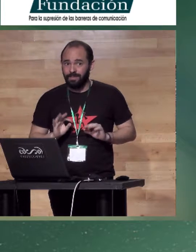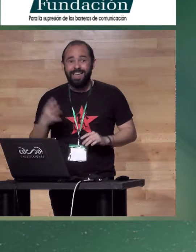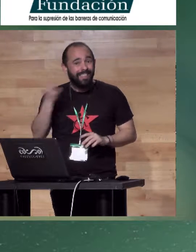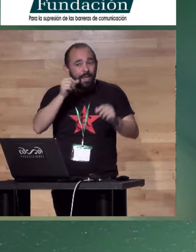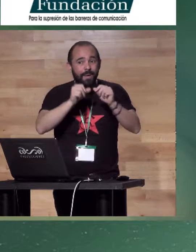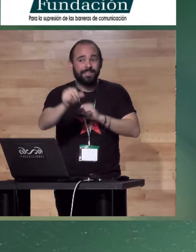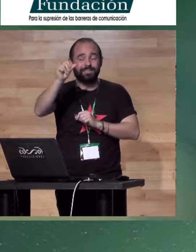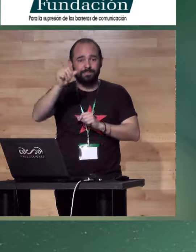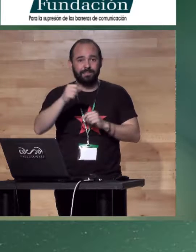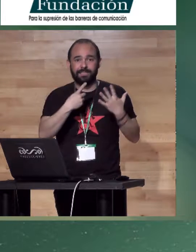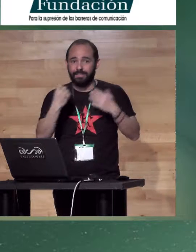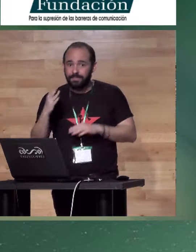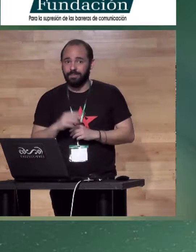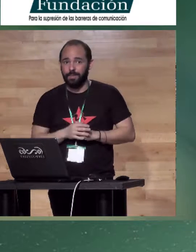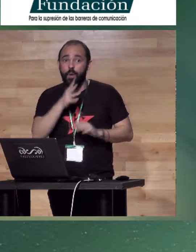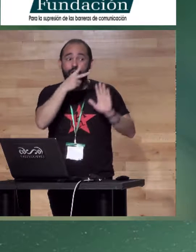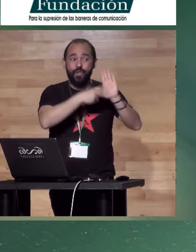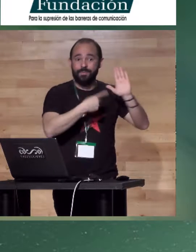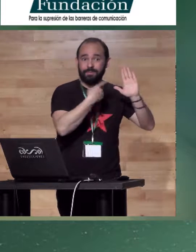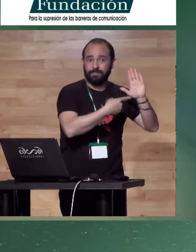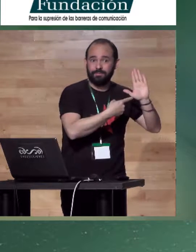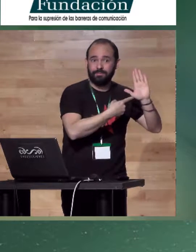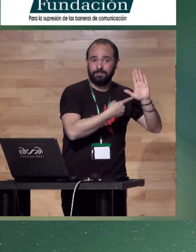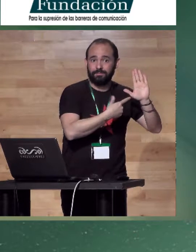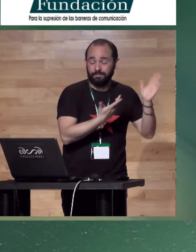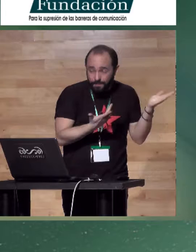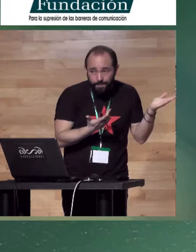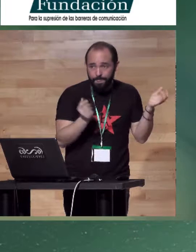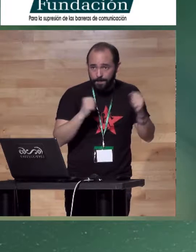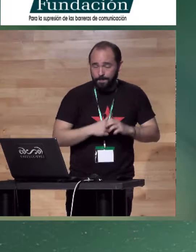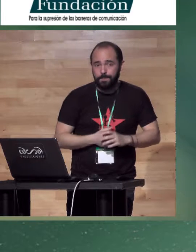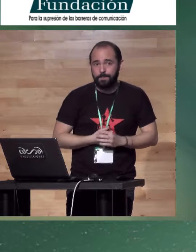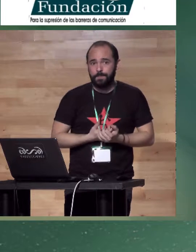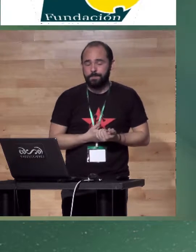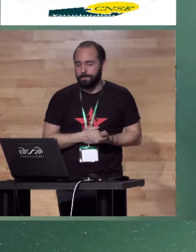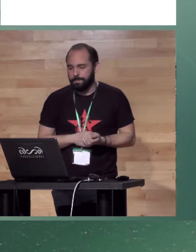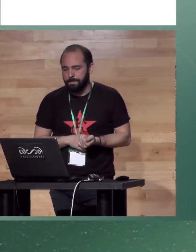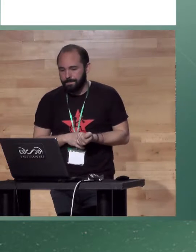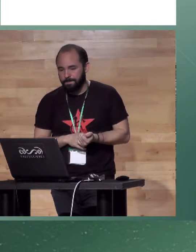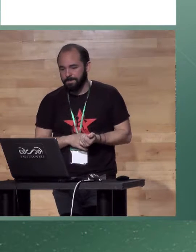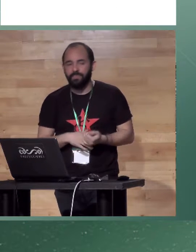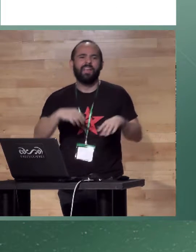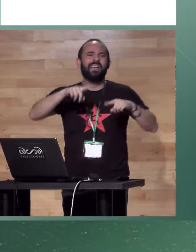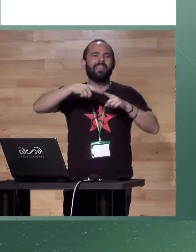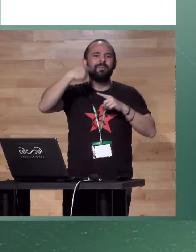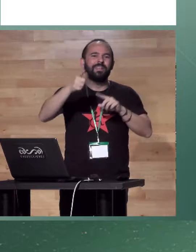largometraje si dura 59 minutos. Es a partir de, porque las normas lo dicen, ¿de acuerdo?